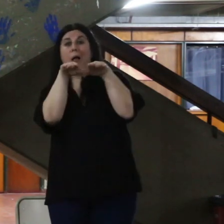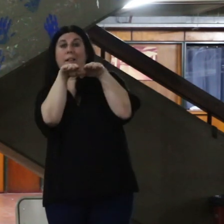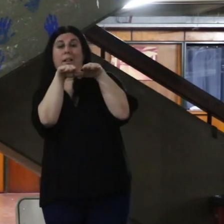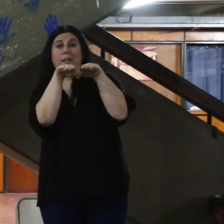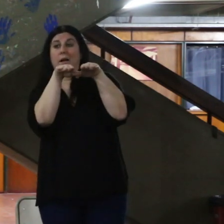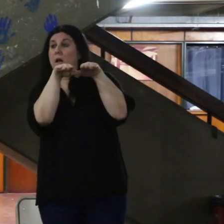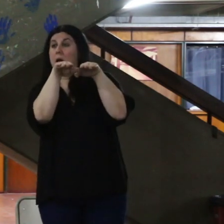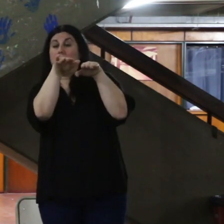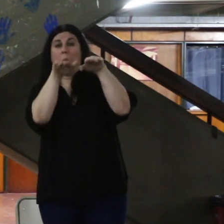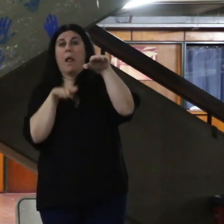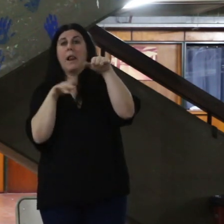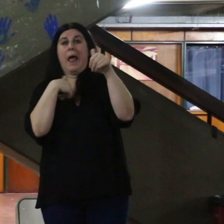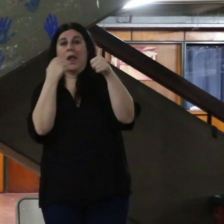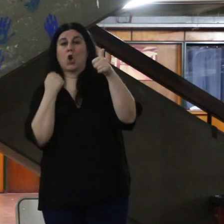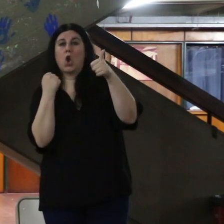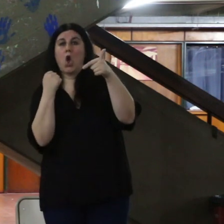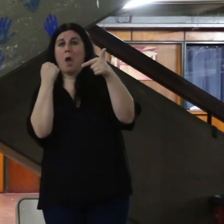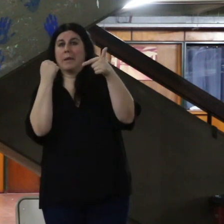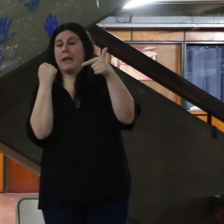desigualdades económicas,